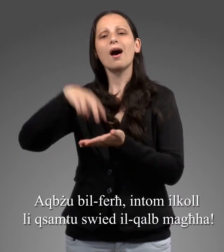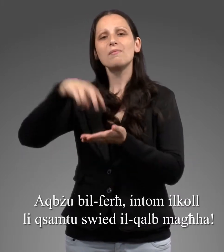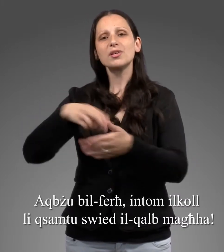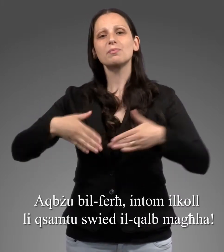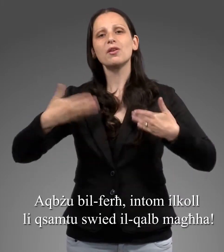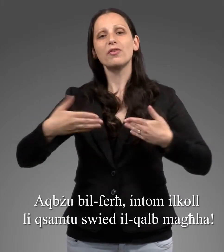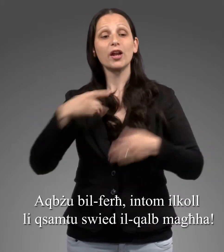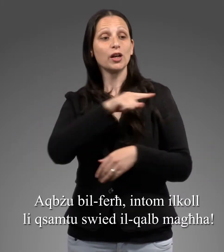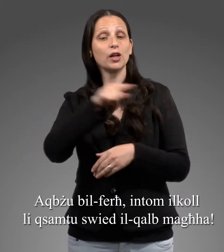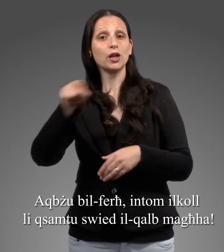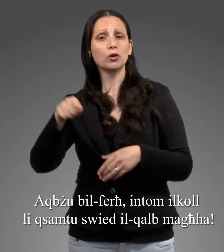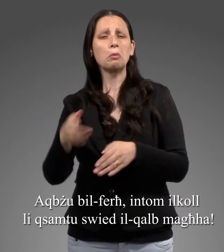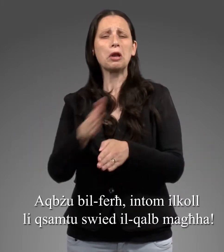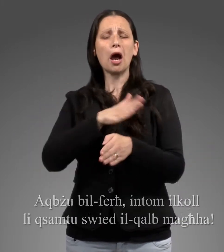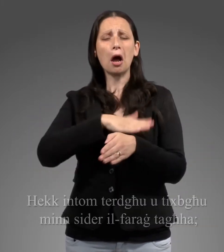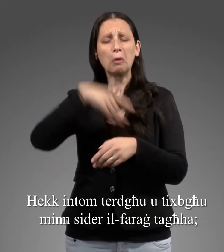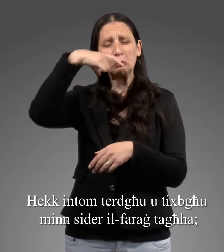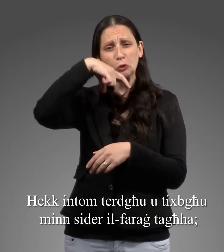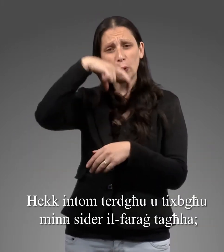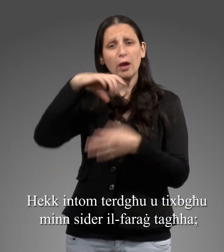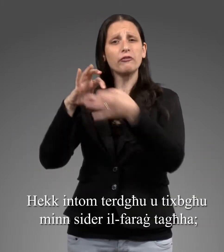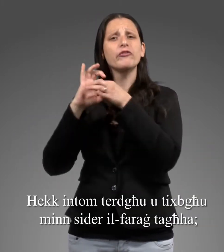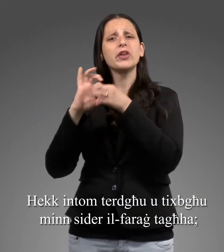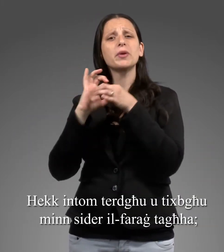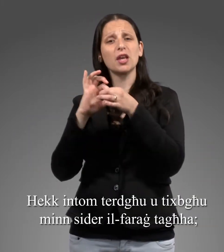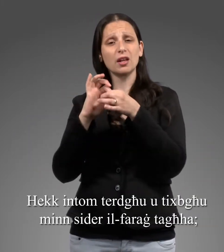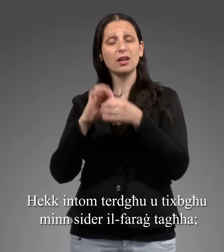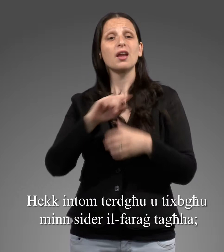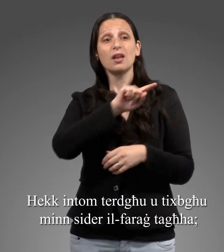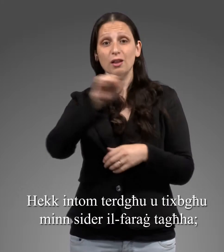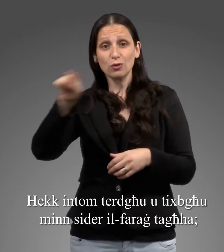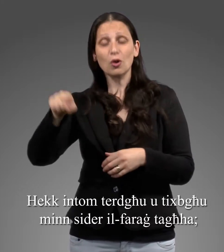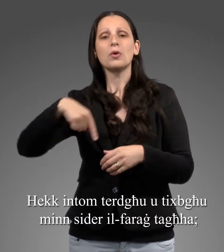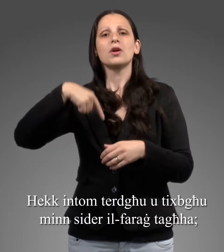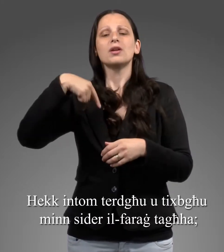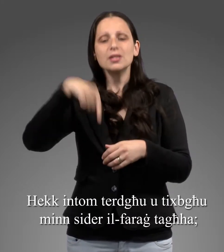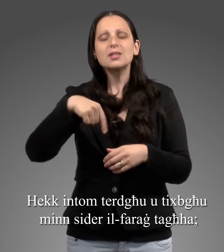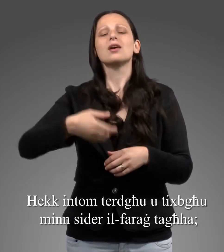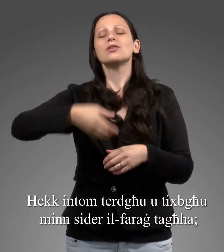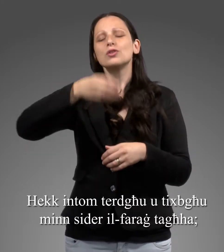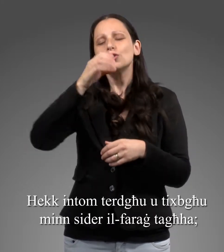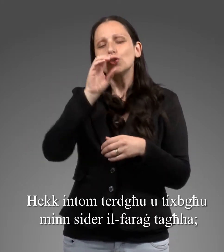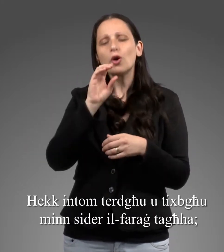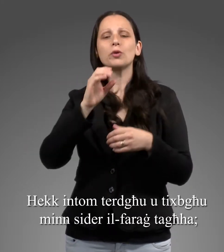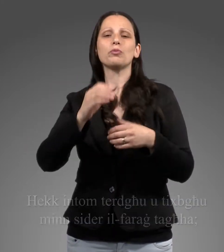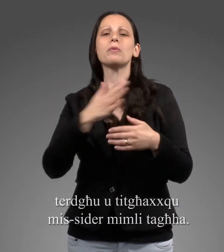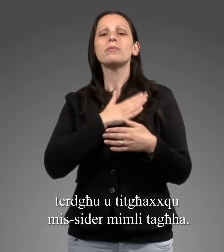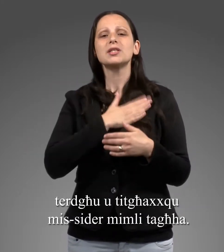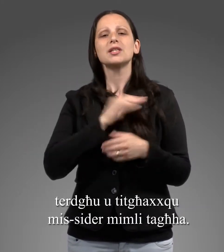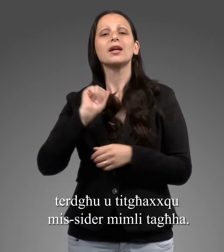li qsamtu swit il-qalb magħha. Hekk intom terdew u tixbgħu minn sider il-faraġġ tagħha.